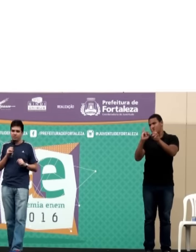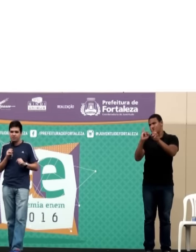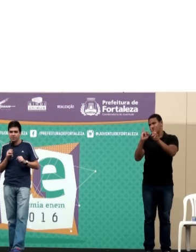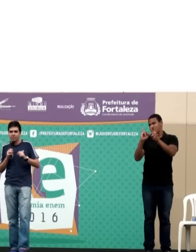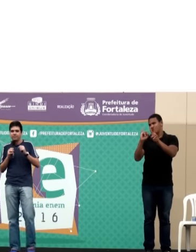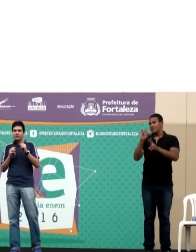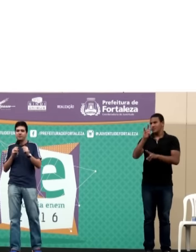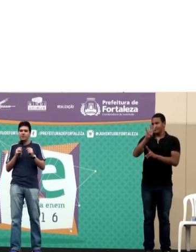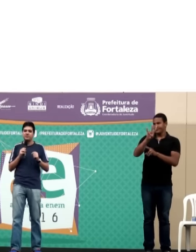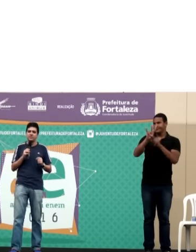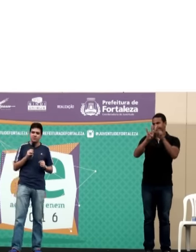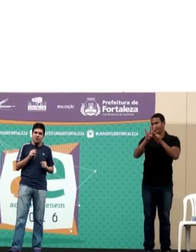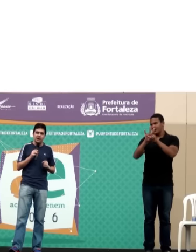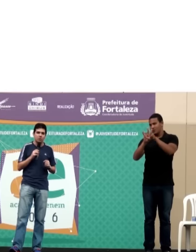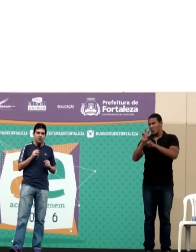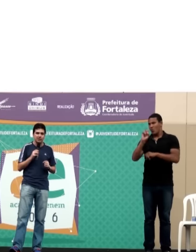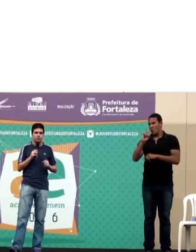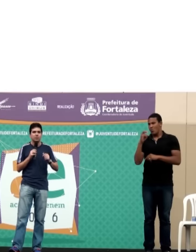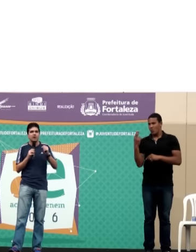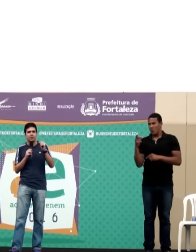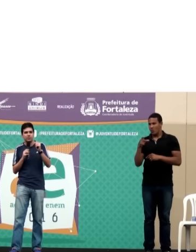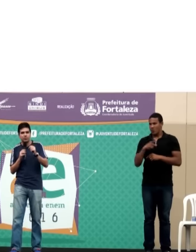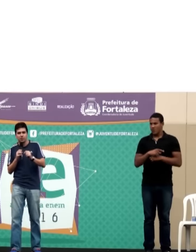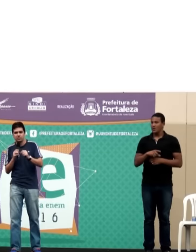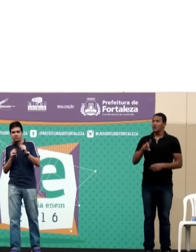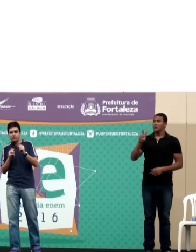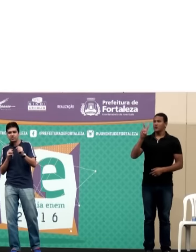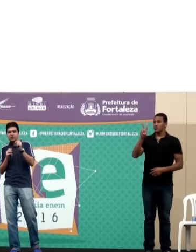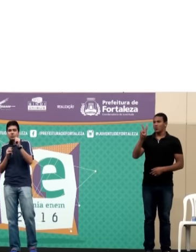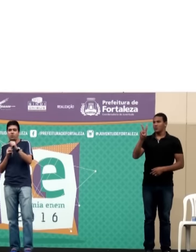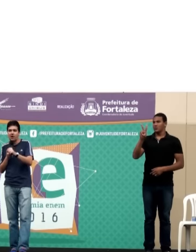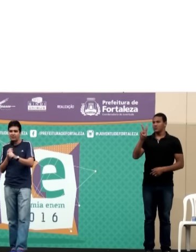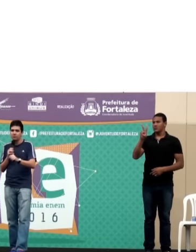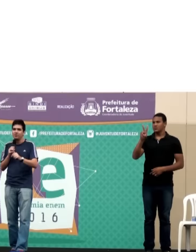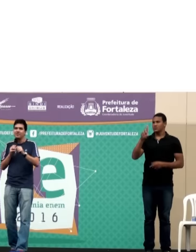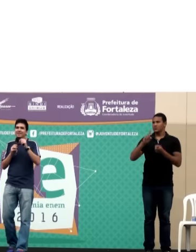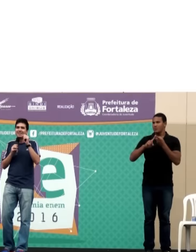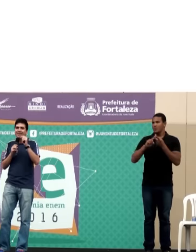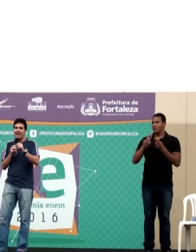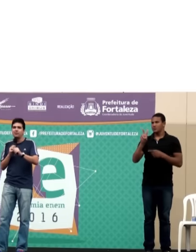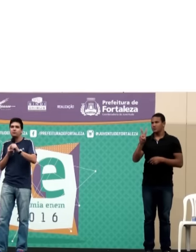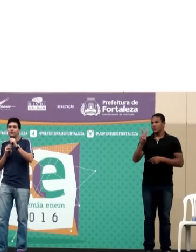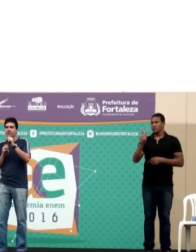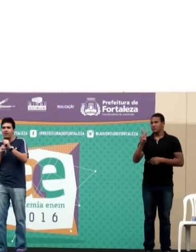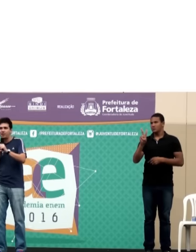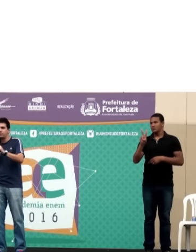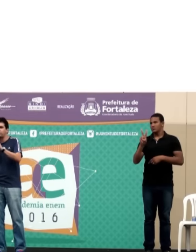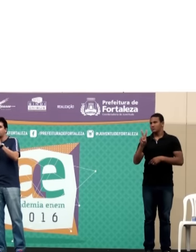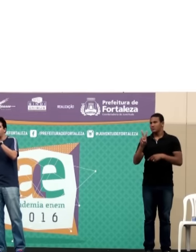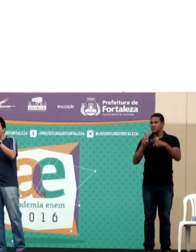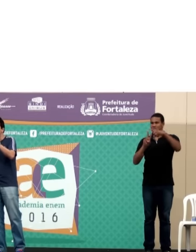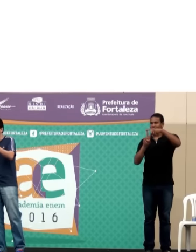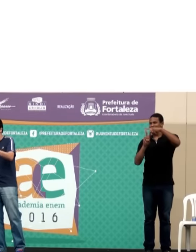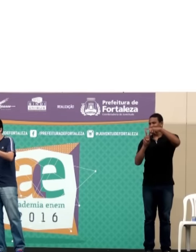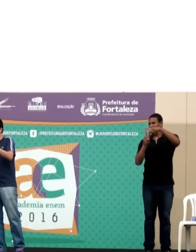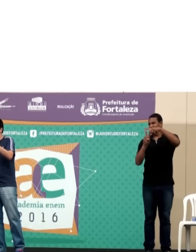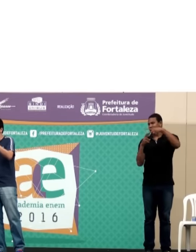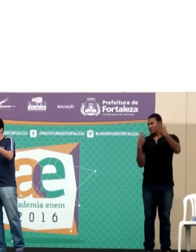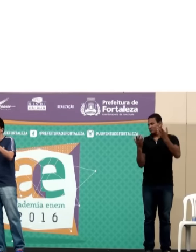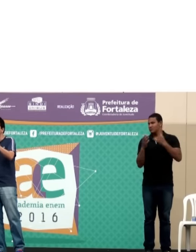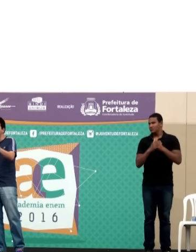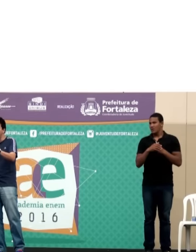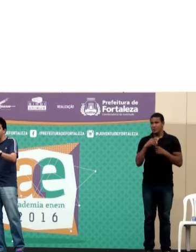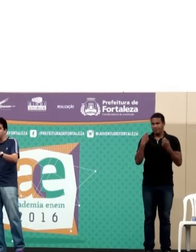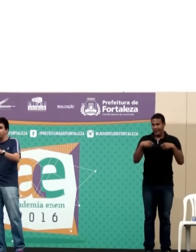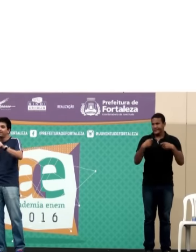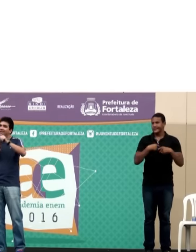mais 2. E o SNOH4 é o hidróxido de estanho 4. Lá no final você vai colocar em